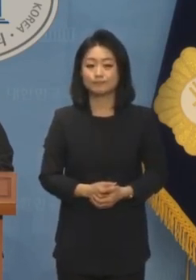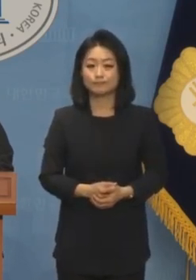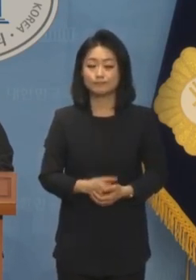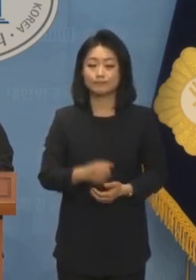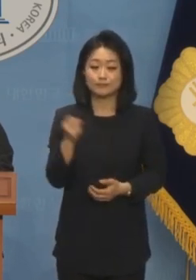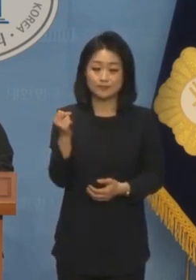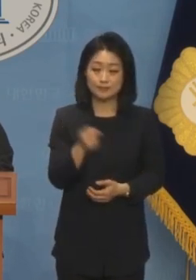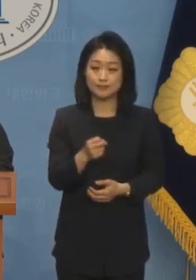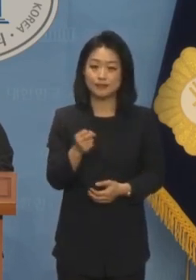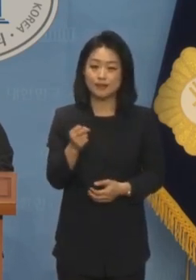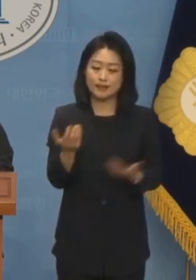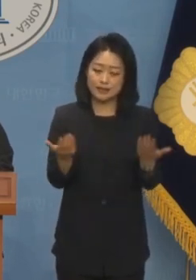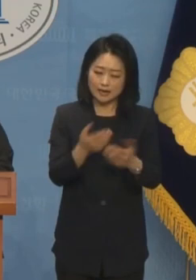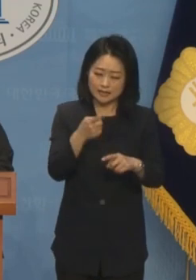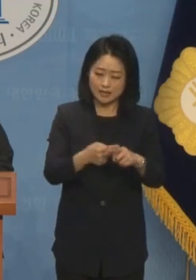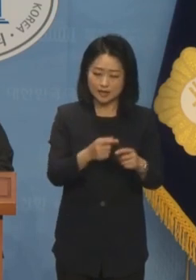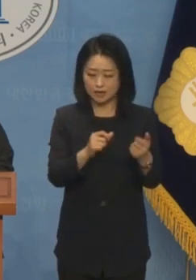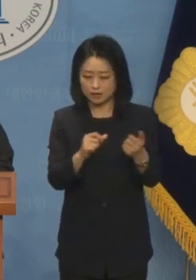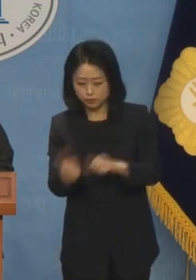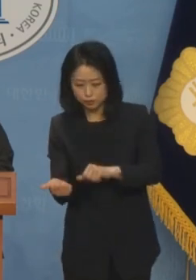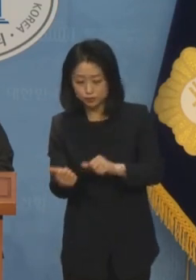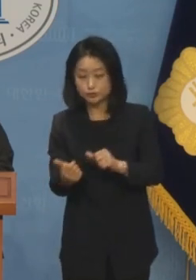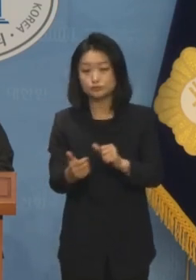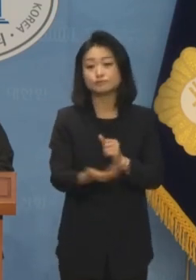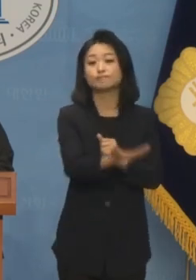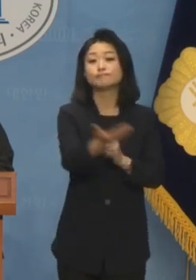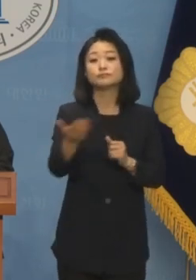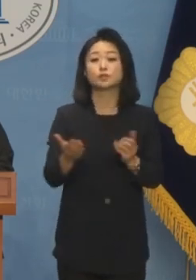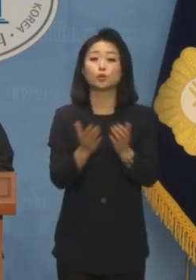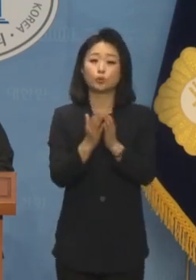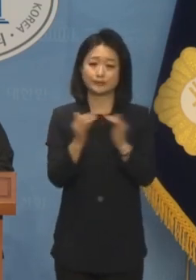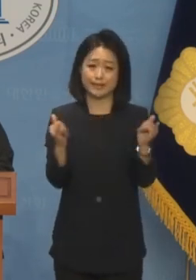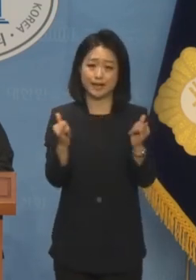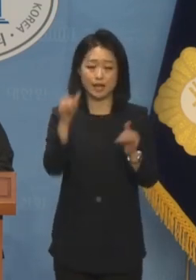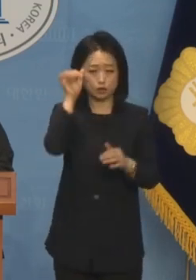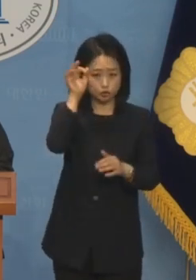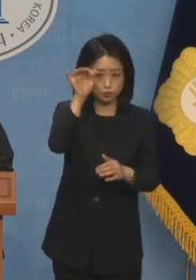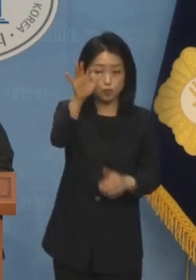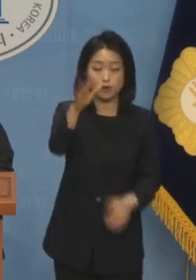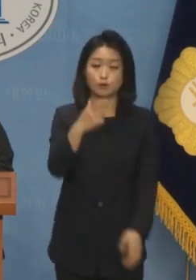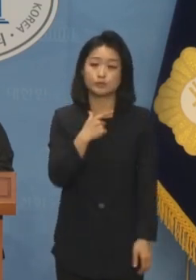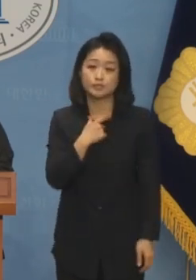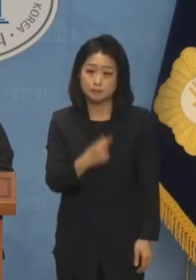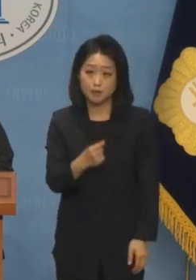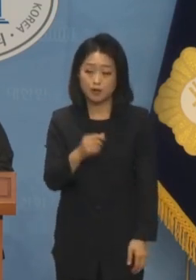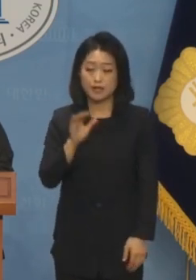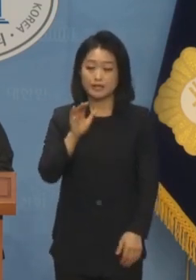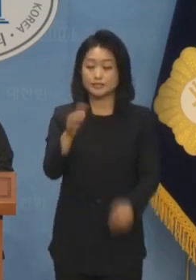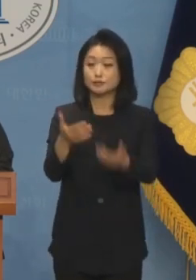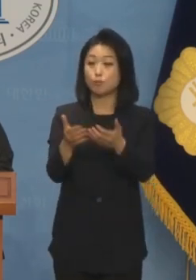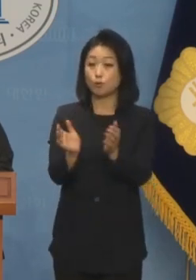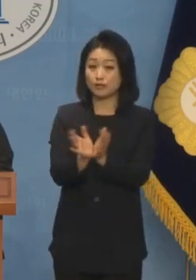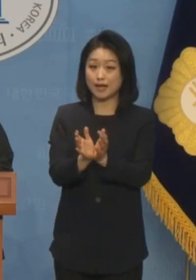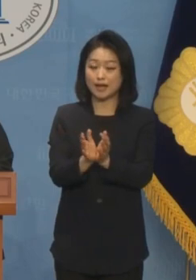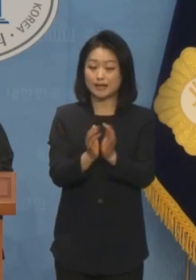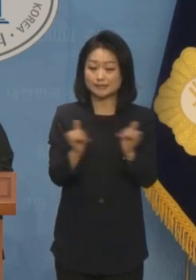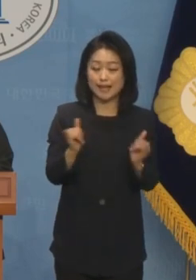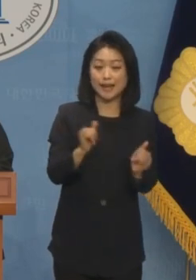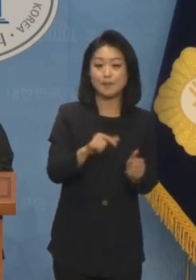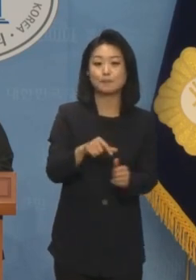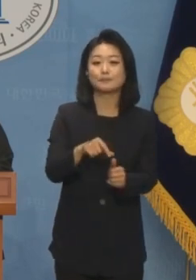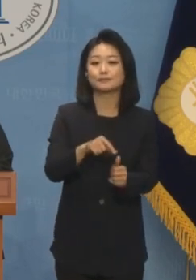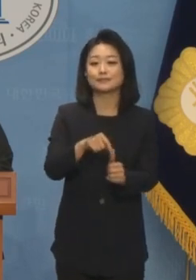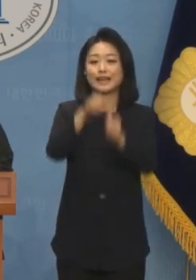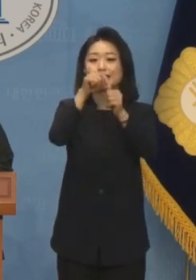거듭 일하다 안타깝게 목숨을 잃은 우리 모든 노동자들을 추모하며 진보당은 사람 살리는